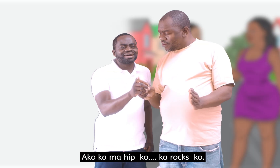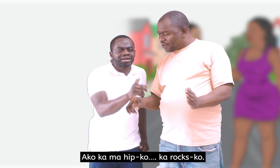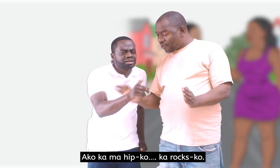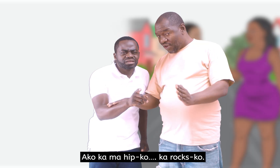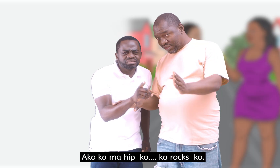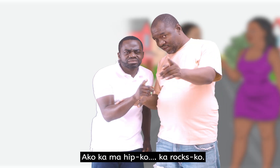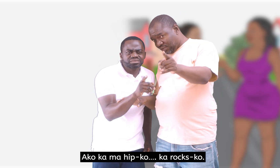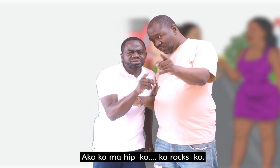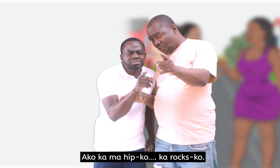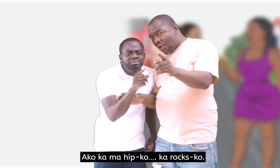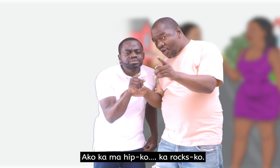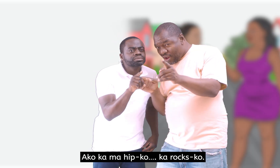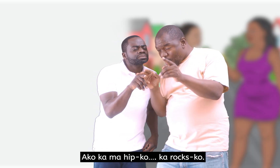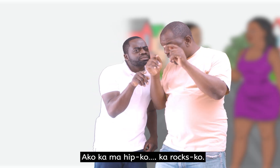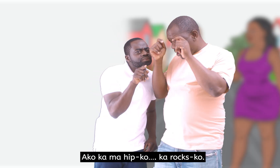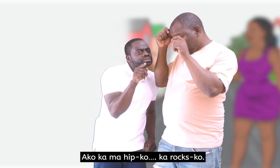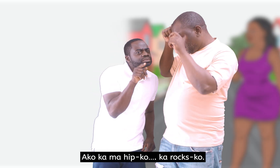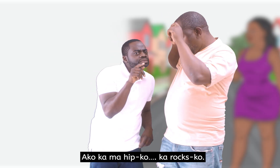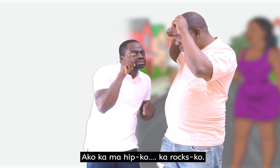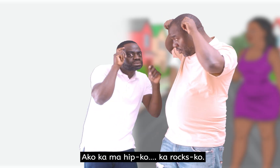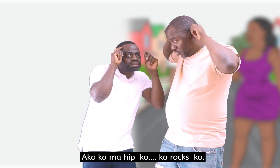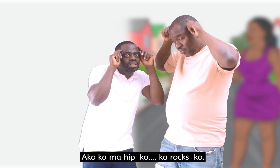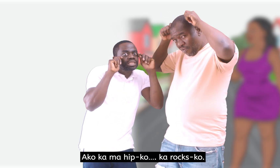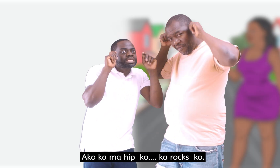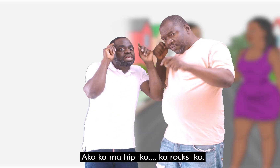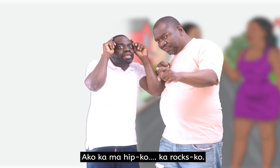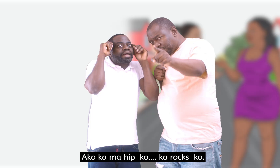ako wakaona ako kama hibiko ako kaloksiko ako